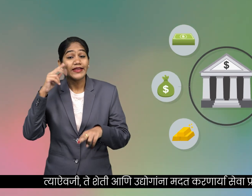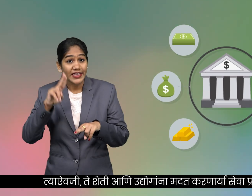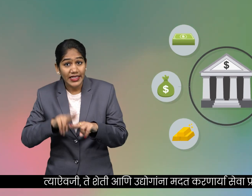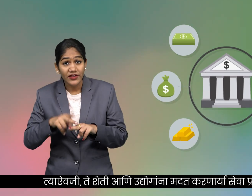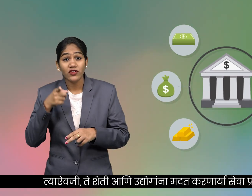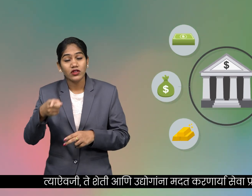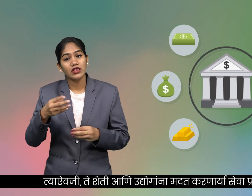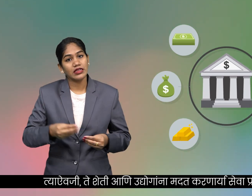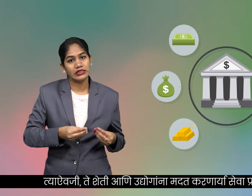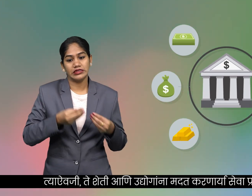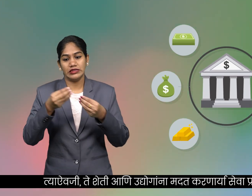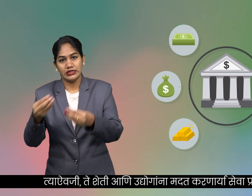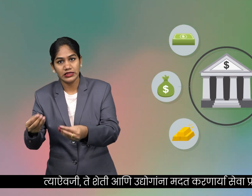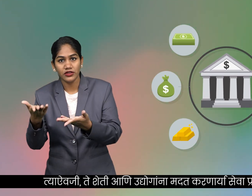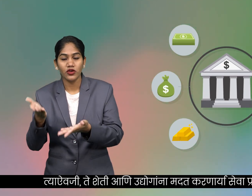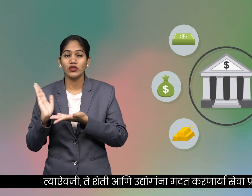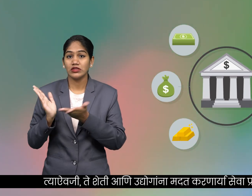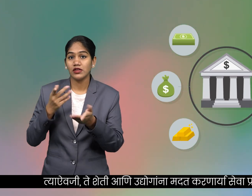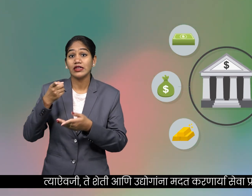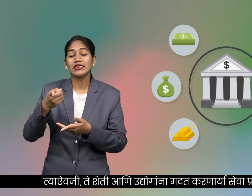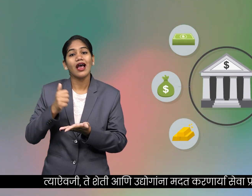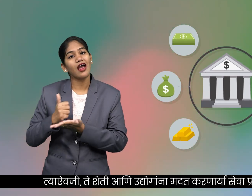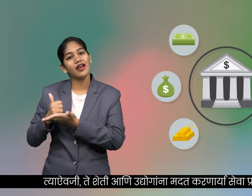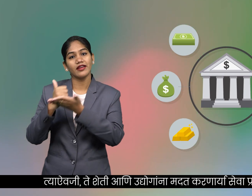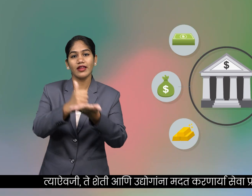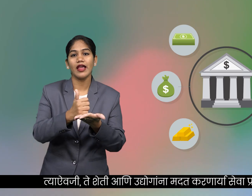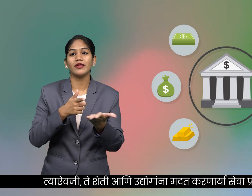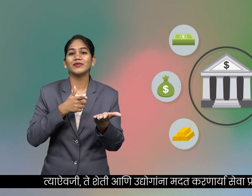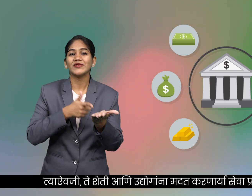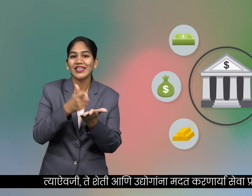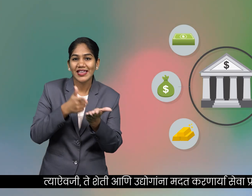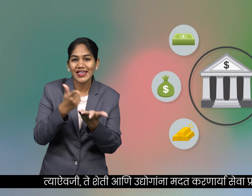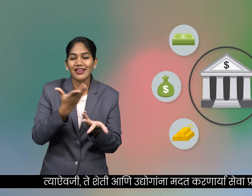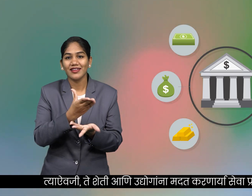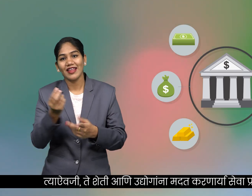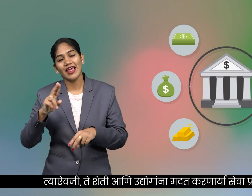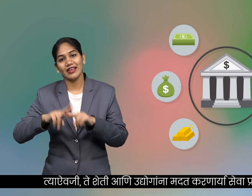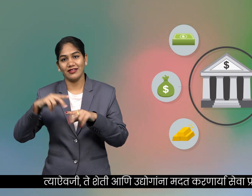त्याऐवजी ते शेती आणि उद्योगांना मदत करणाऱ्या सेवा प्रदान करतात.